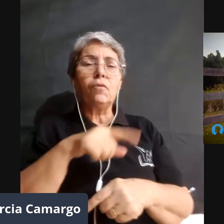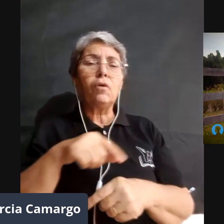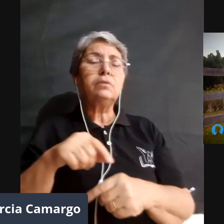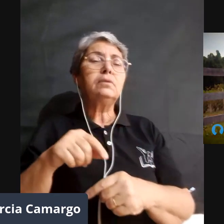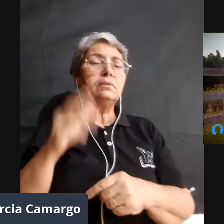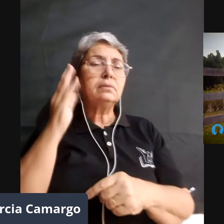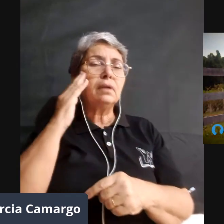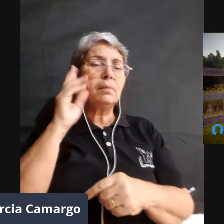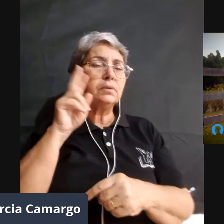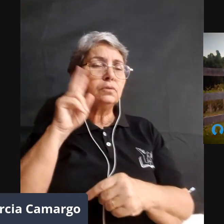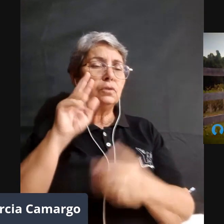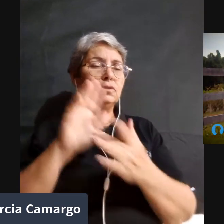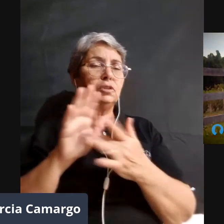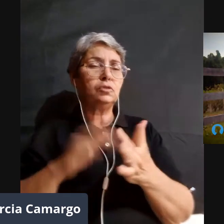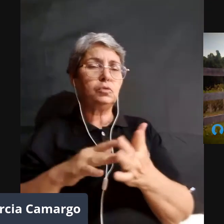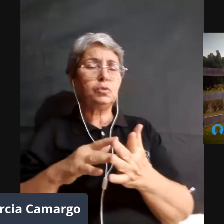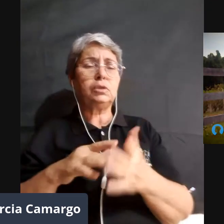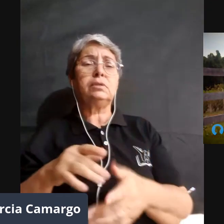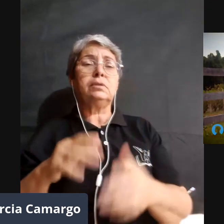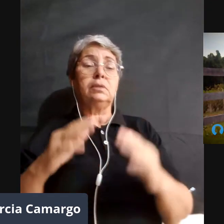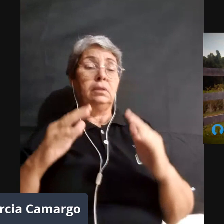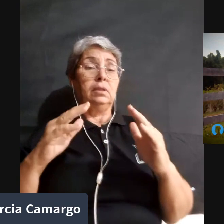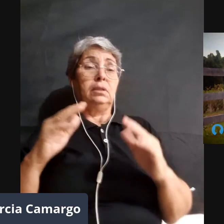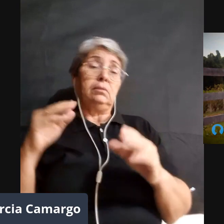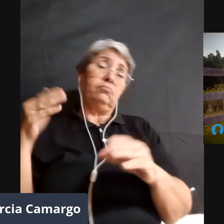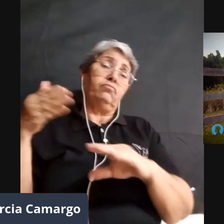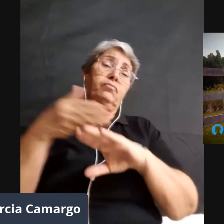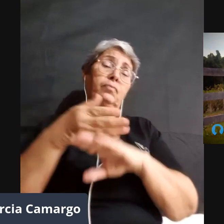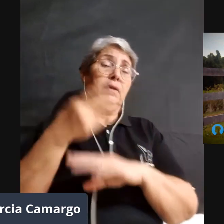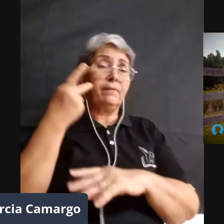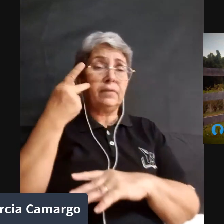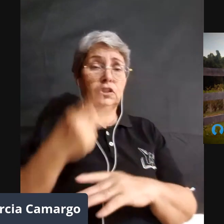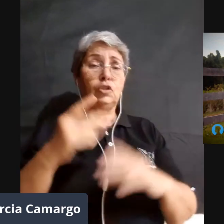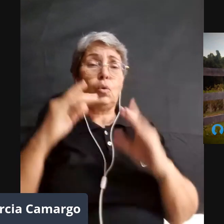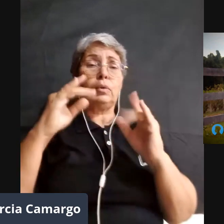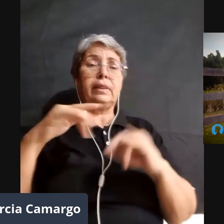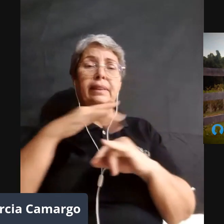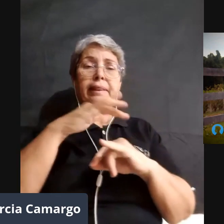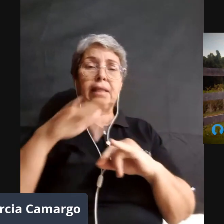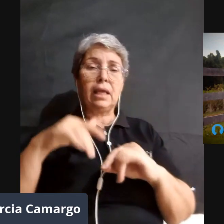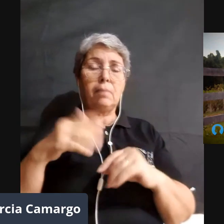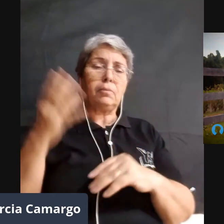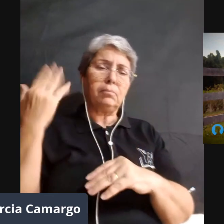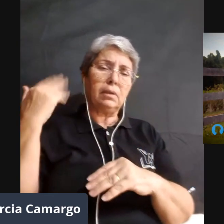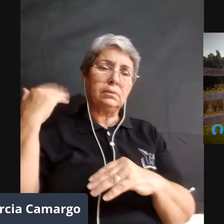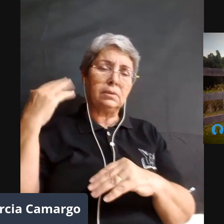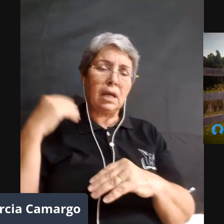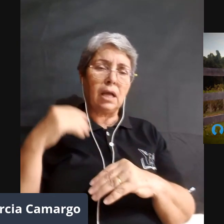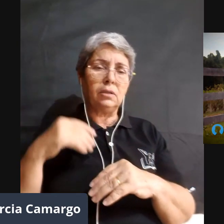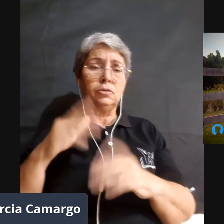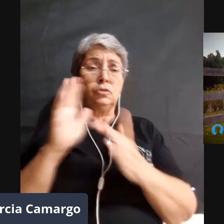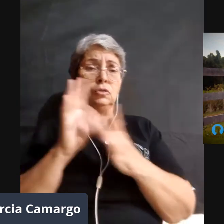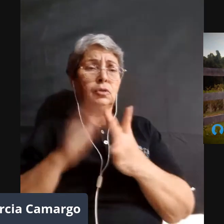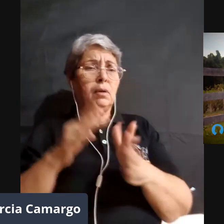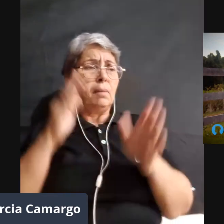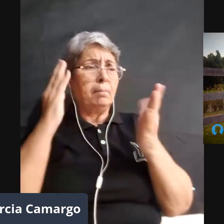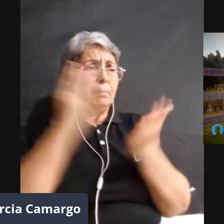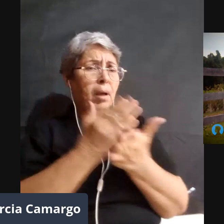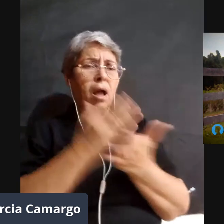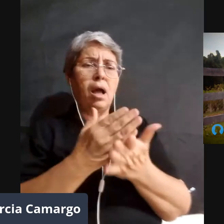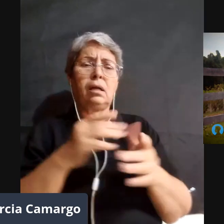de comércio. Talvez nós sejamos tentados a pensar ou dizer: parem de falar essas